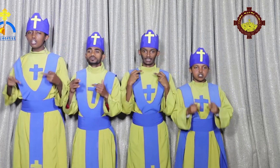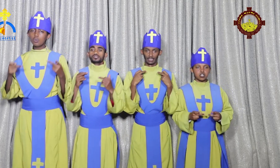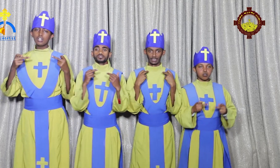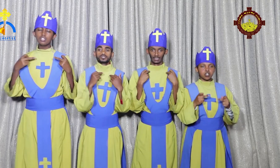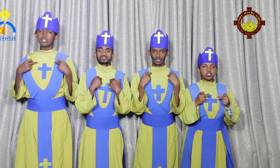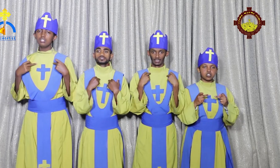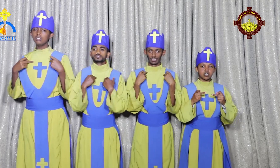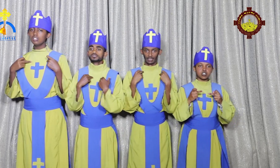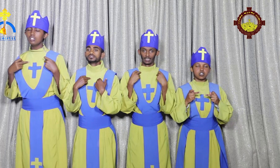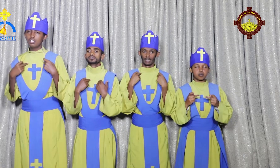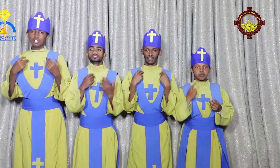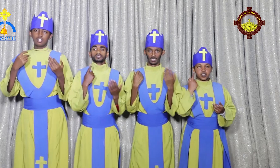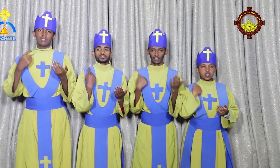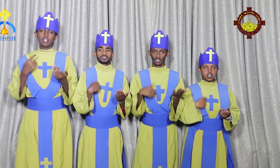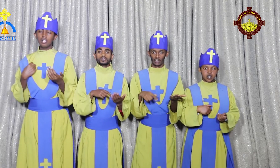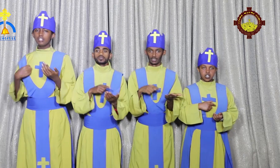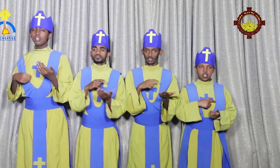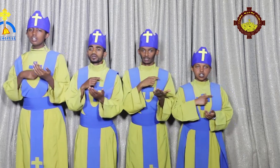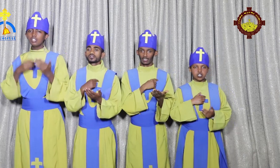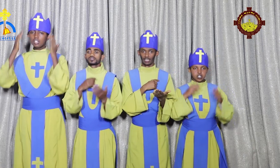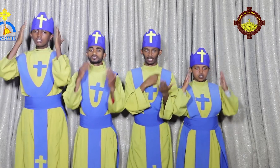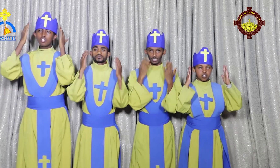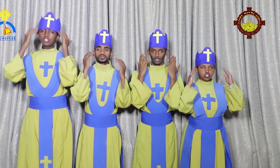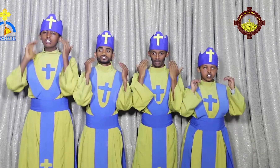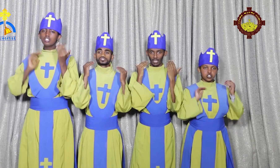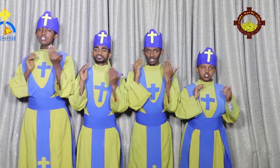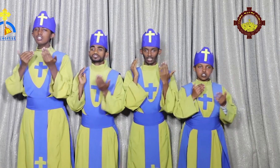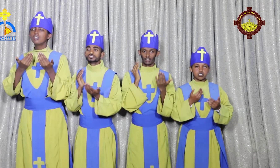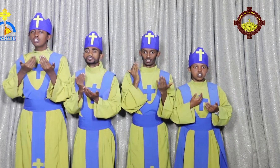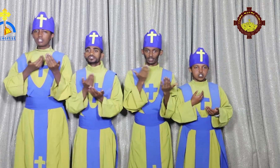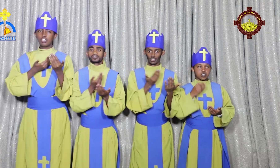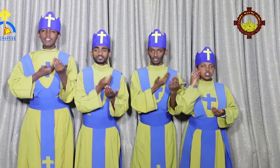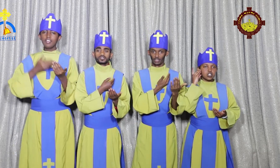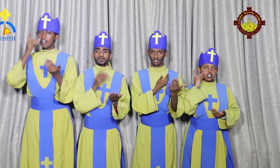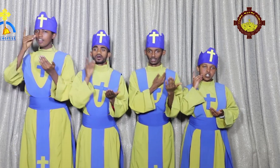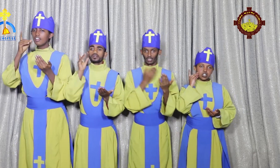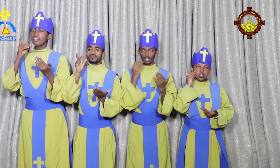የምታሰጥ የዘላለም ሕይወት የእኛ